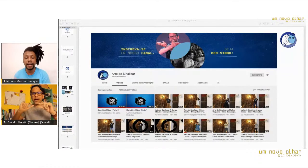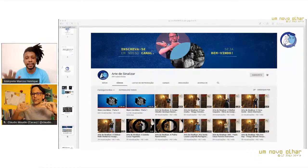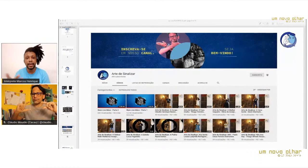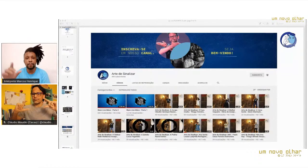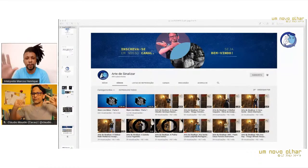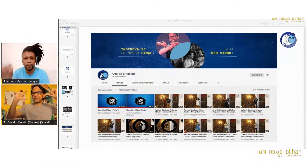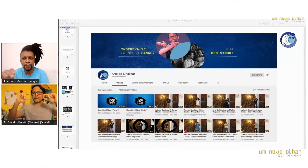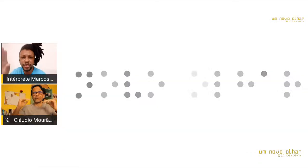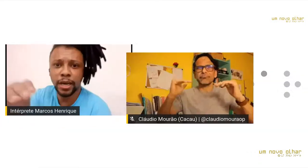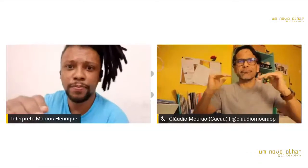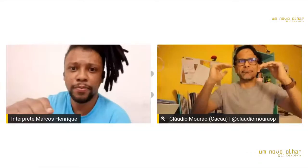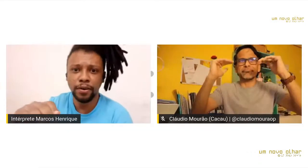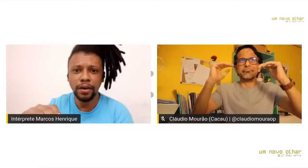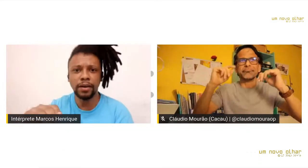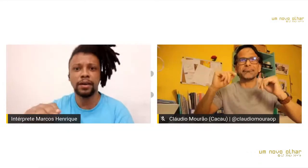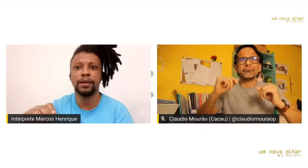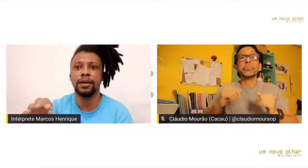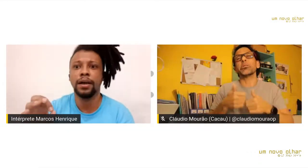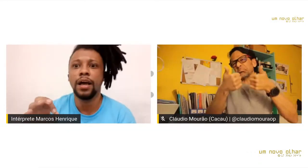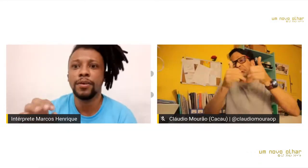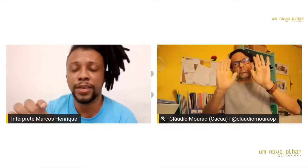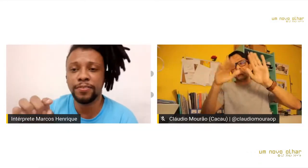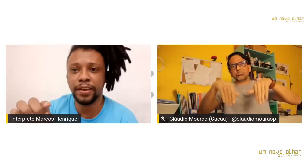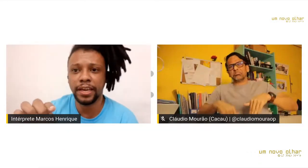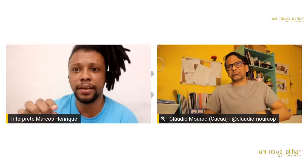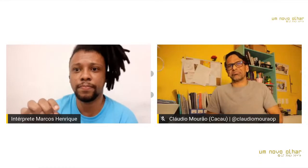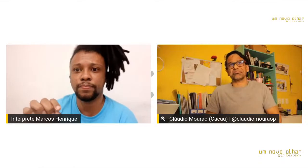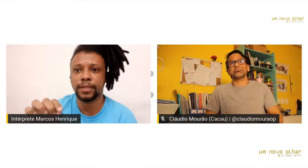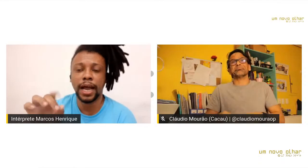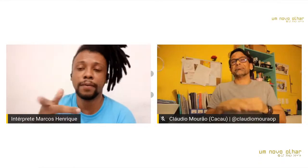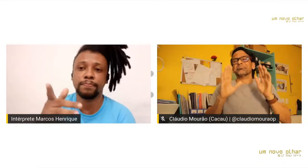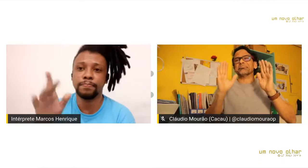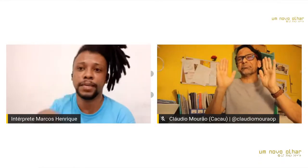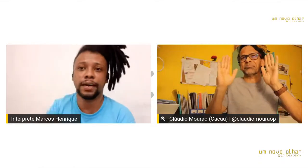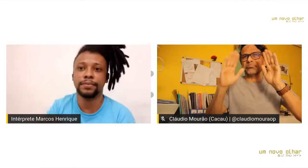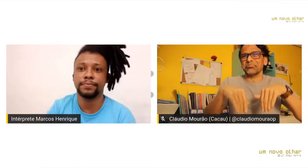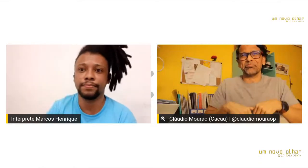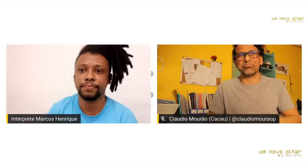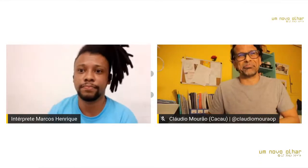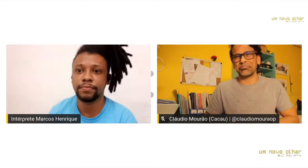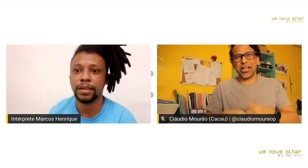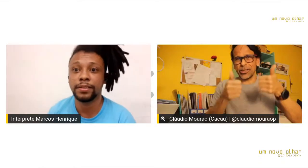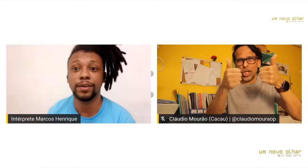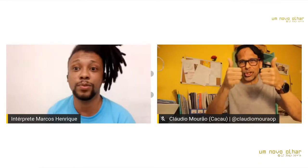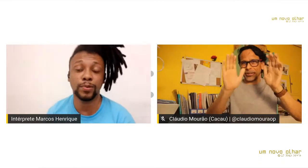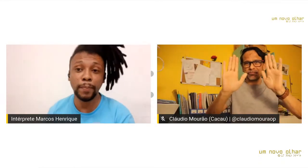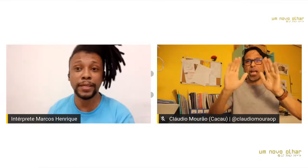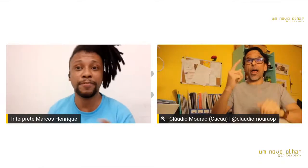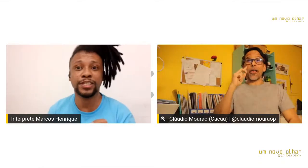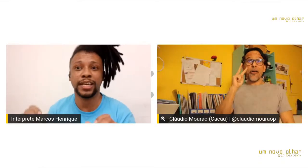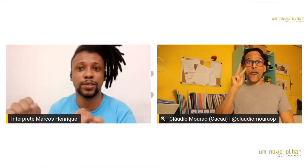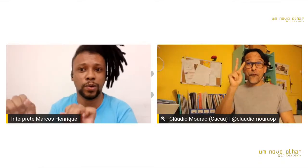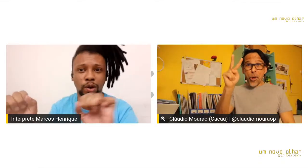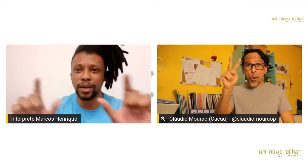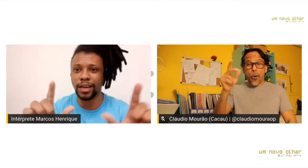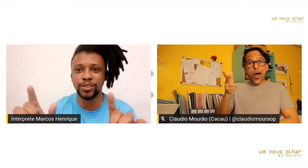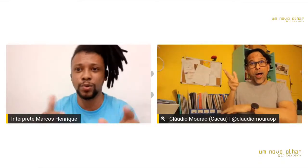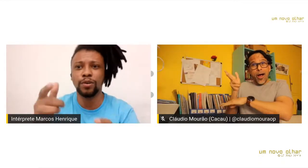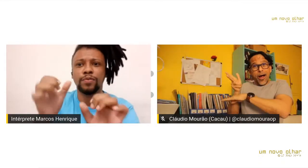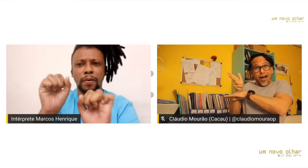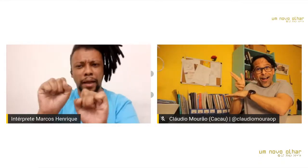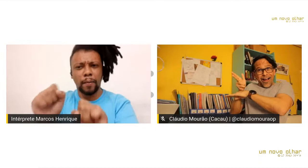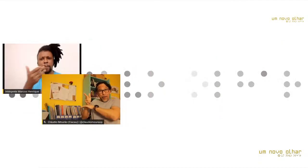E aí tá pode fechar por favor vocês ver a obrigado não não é para ser